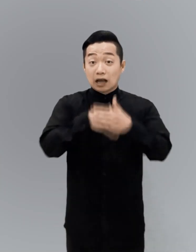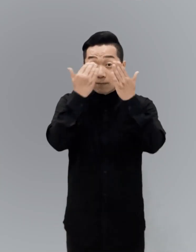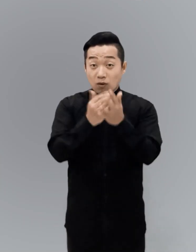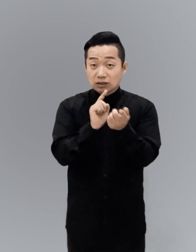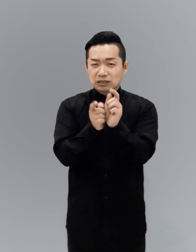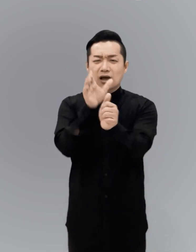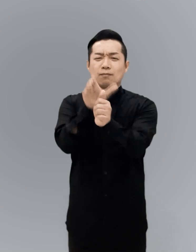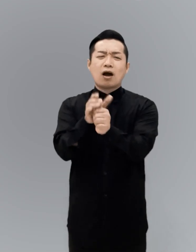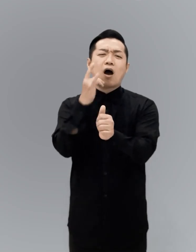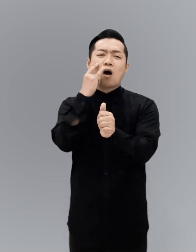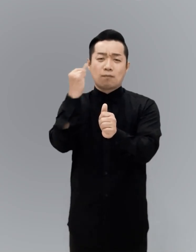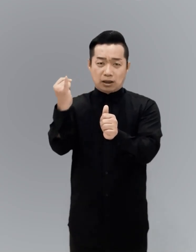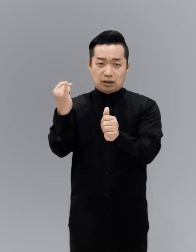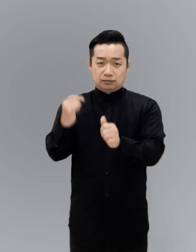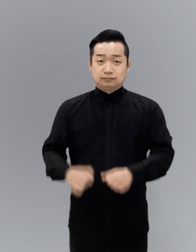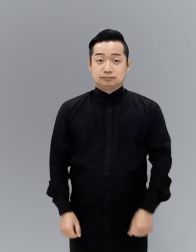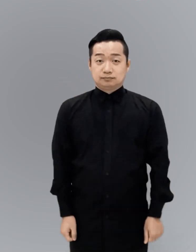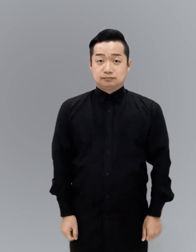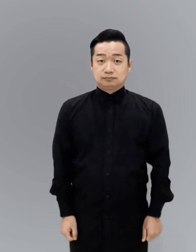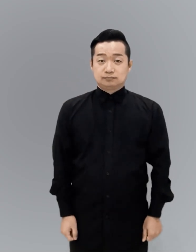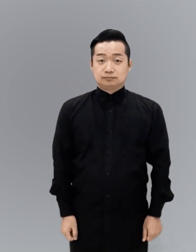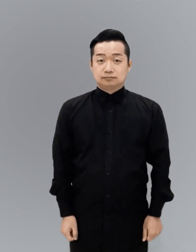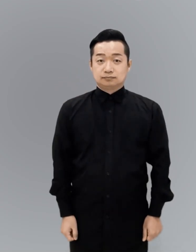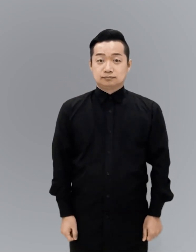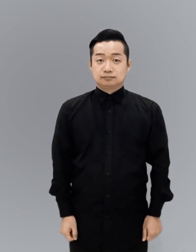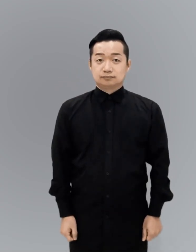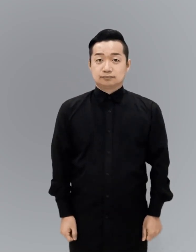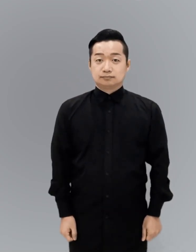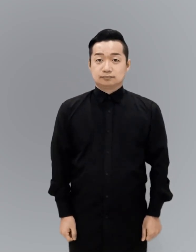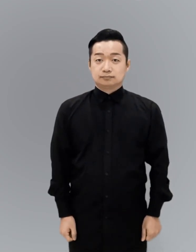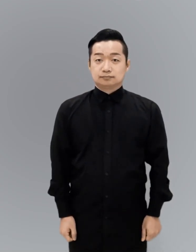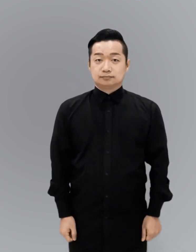나의 모든 것을 대신해주는 엄마.